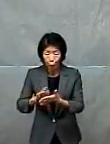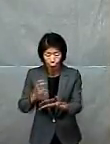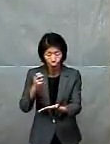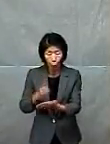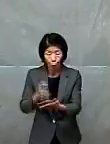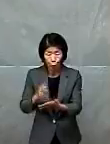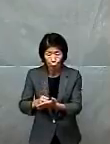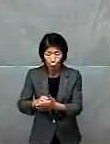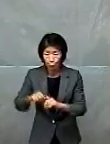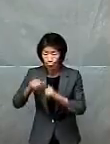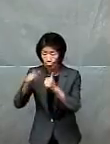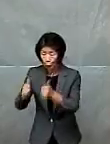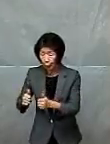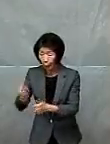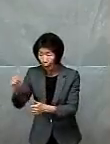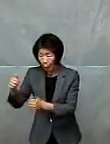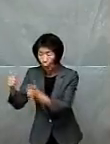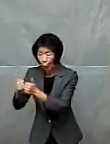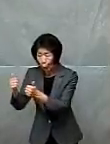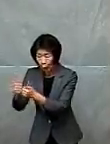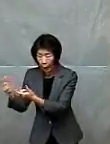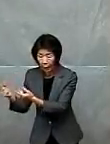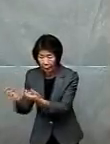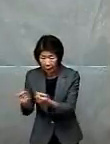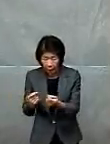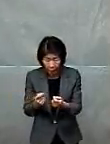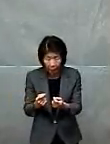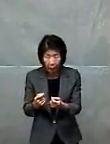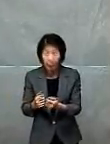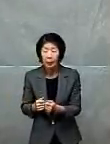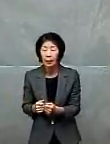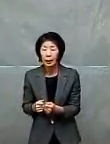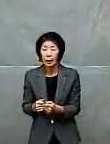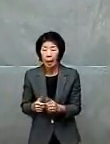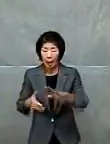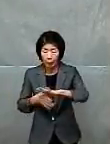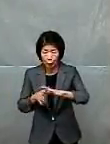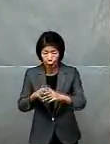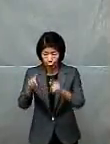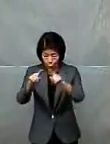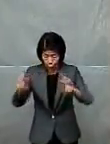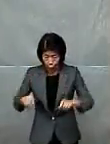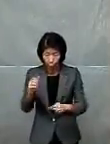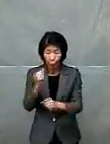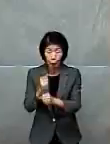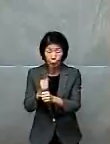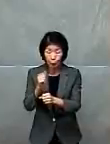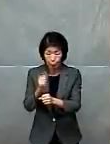の専門家にも相談しながら、申し上げながらなんですけれども、文書にして、